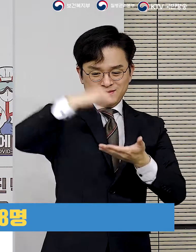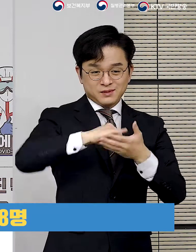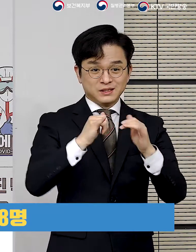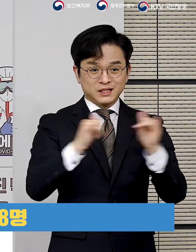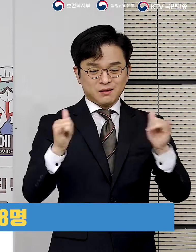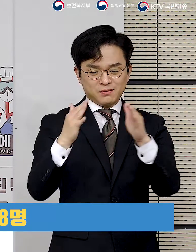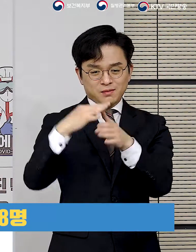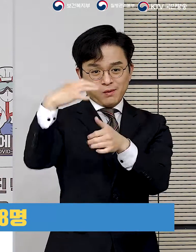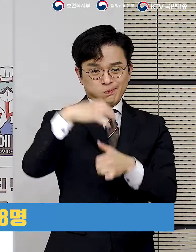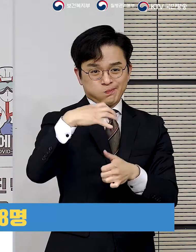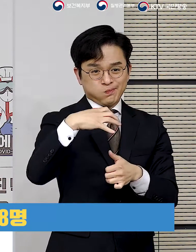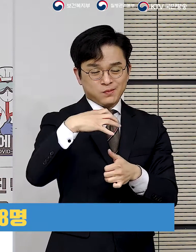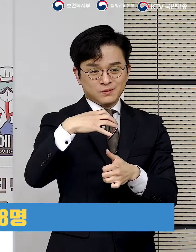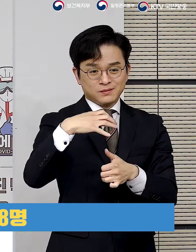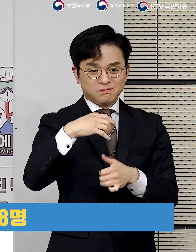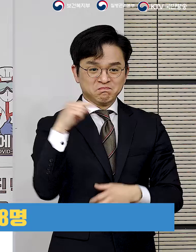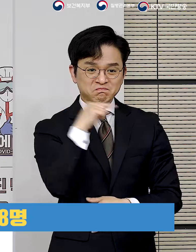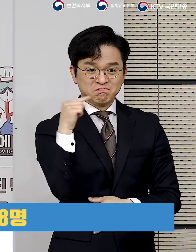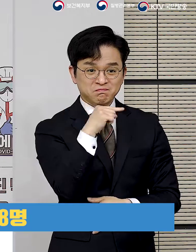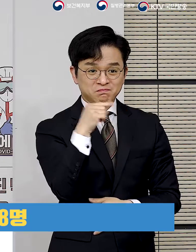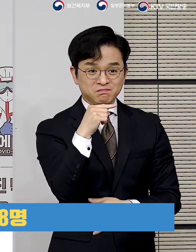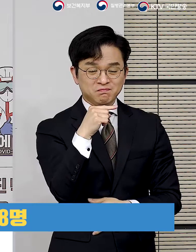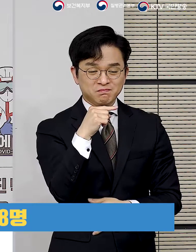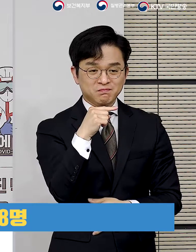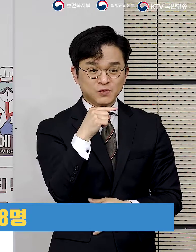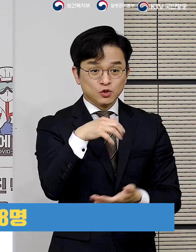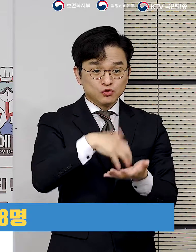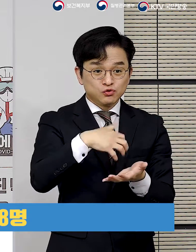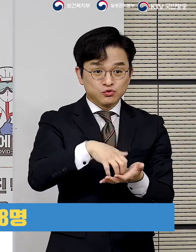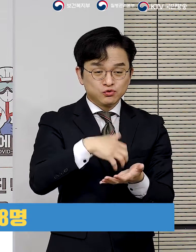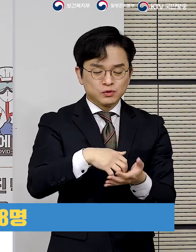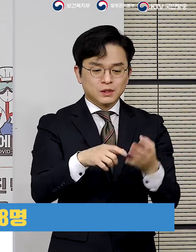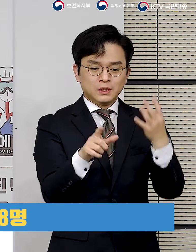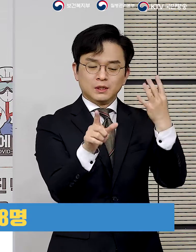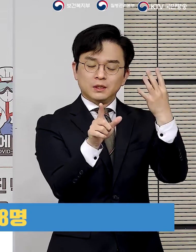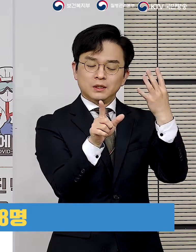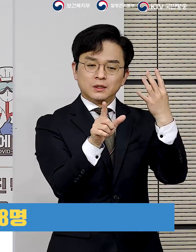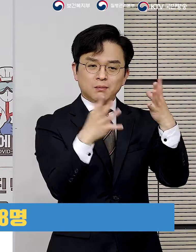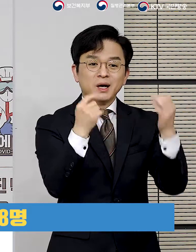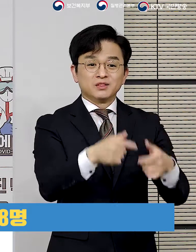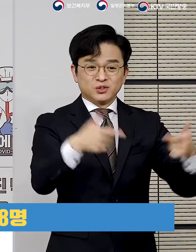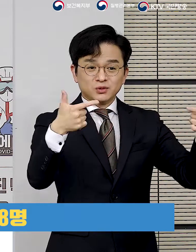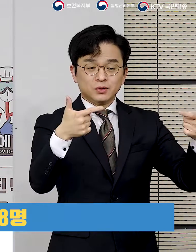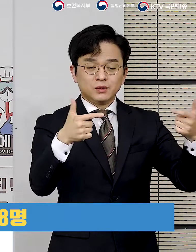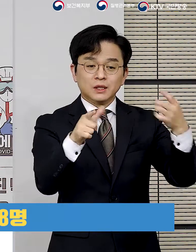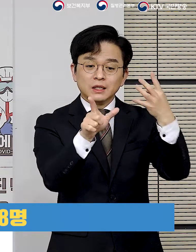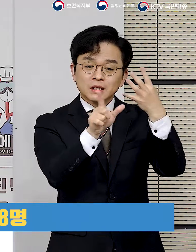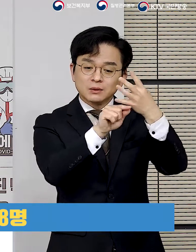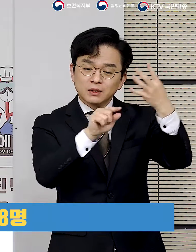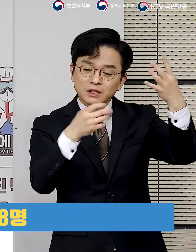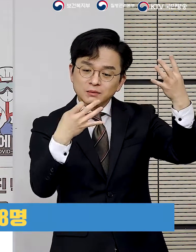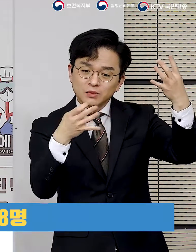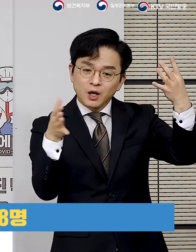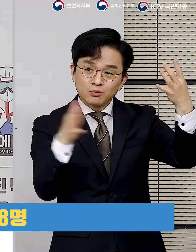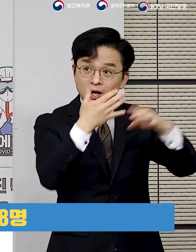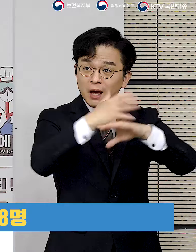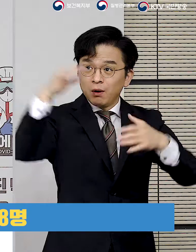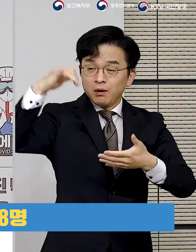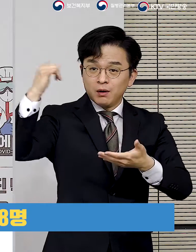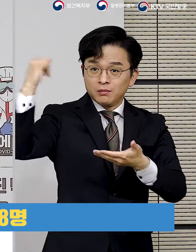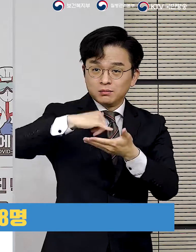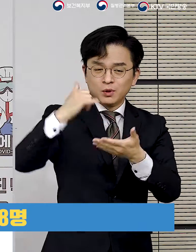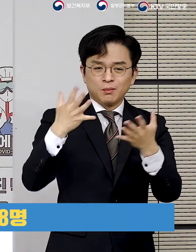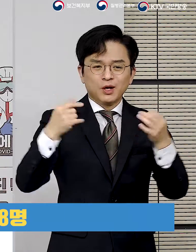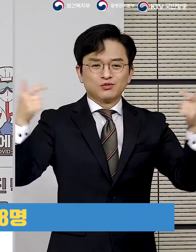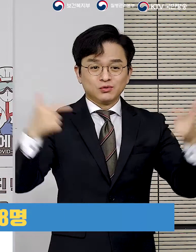해외 입국자를 대상으로 특별 입국 절차를 시행한 이후 급격히 증가하였으나 4월 14일을